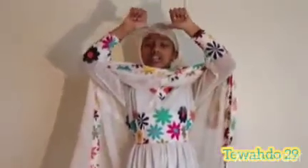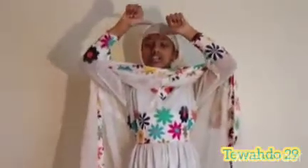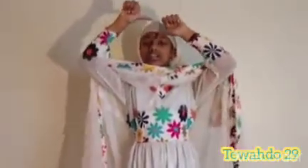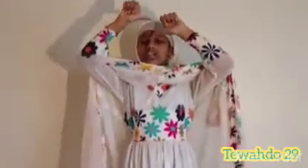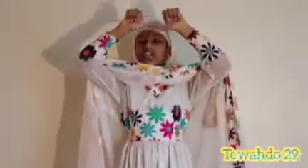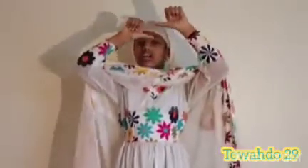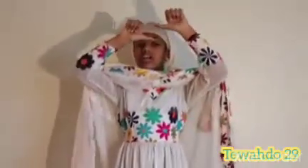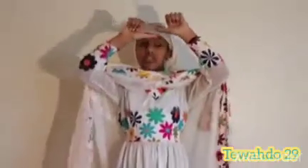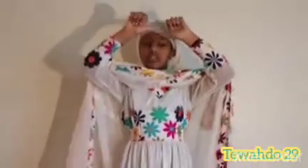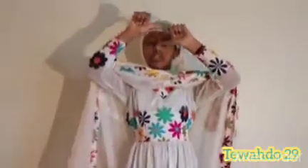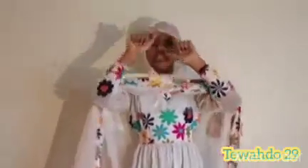በአርያም